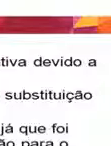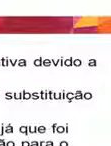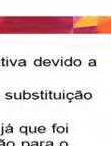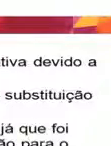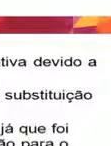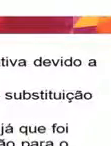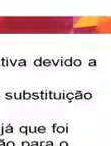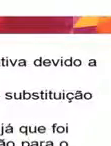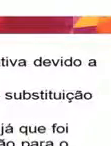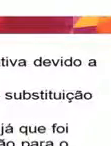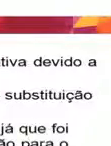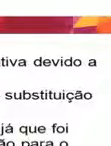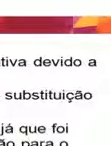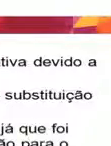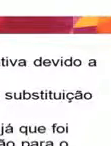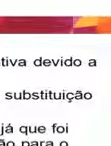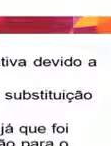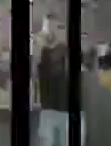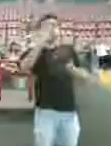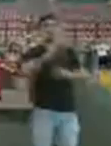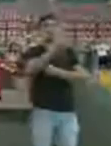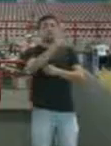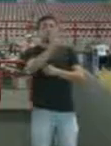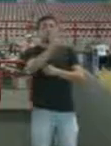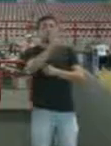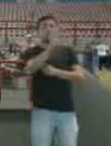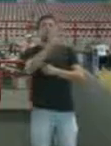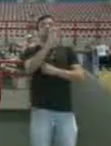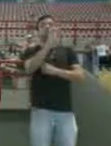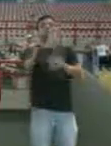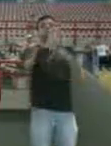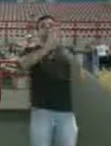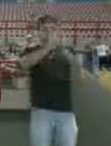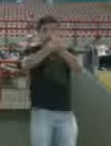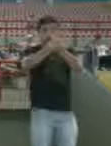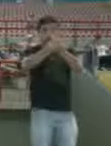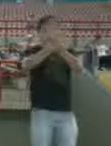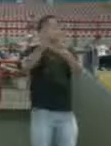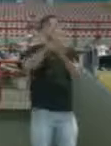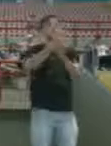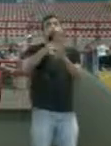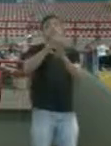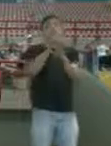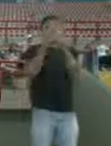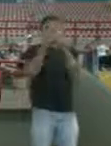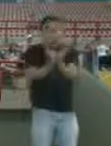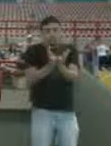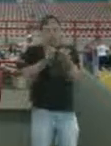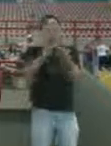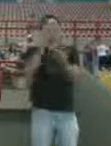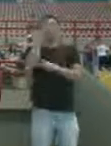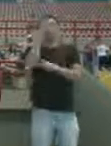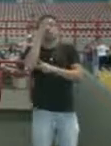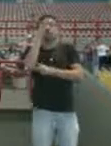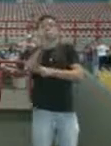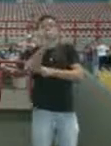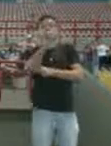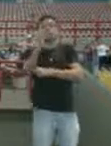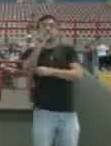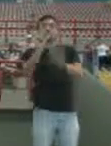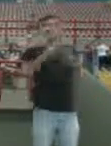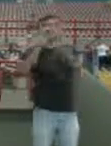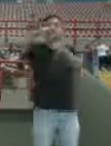Aí nos anos 90 nós aparecemos com biodiesel. Você tem um combustível que vem da mamona, que vem do girassol, vem da soja, foi